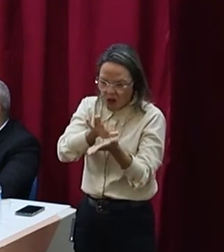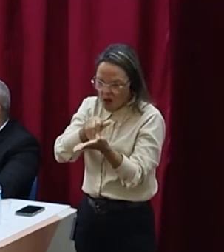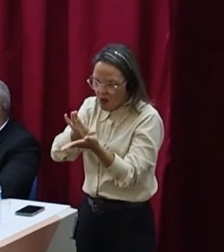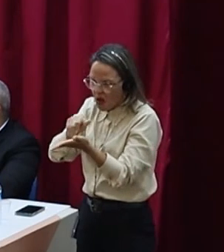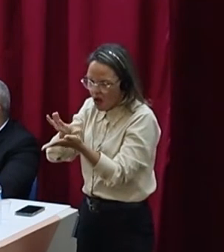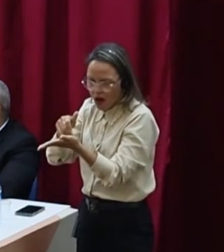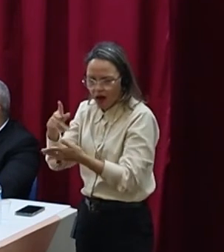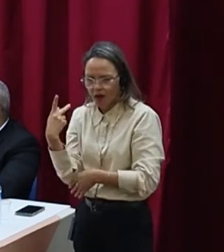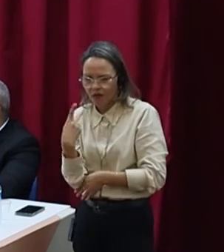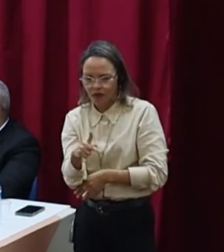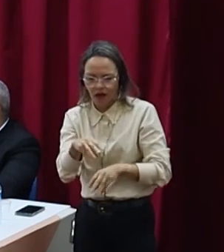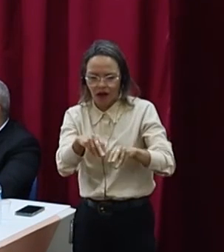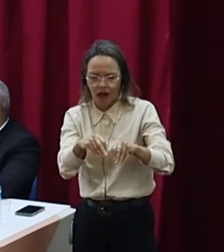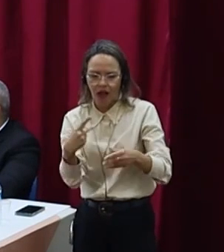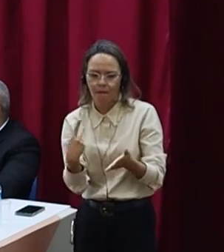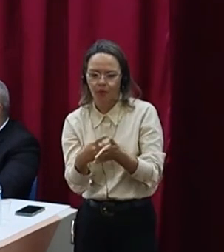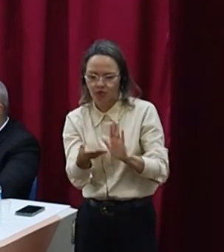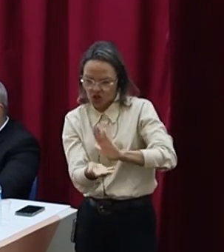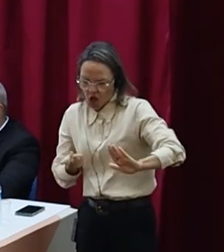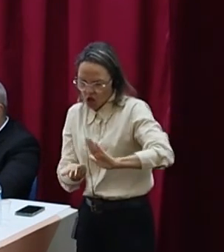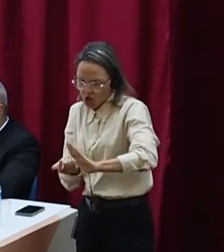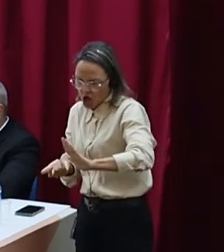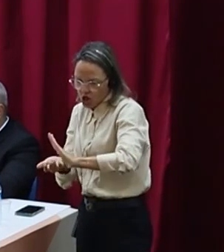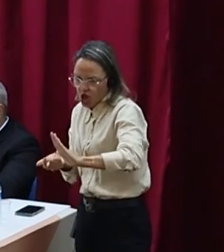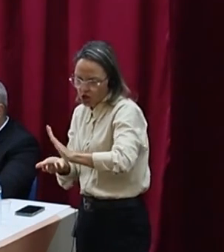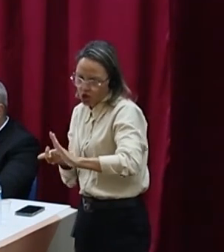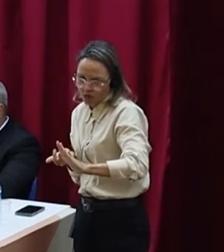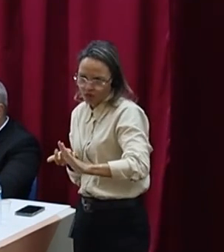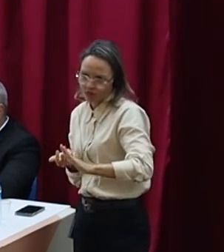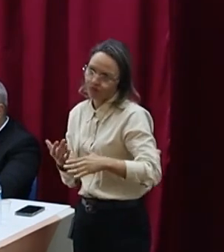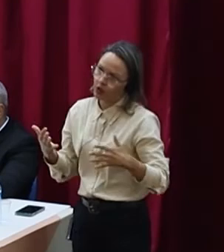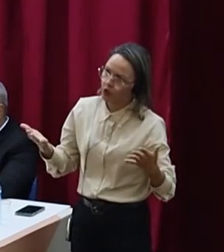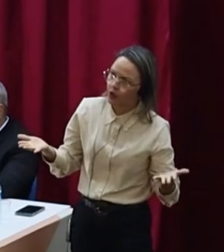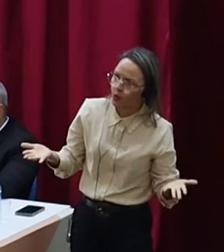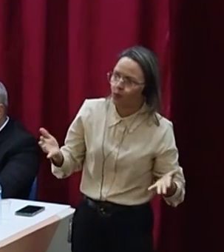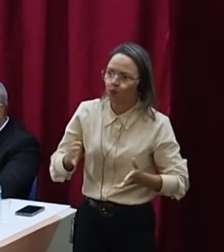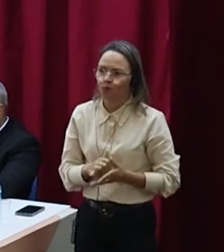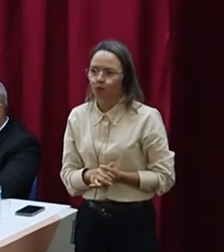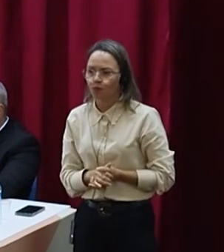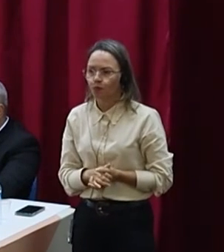compulsivamente sus tierras, así también como a las poblaciones campesinas. Entonces,